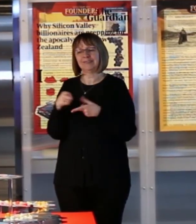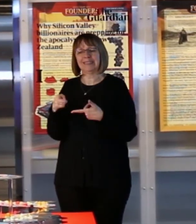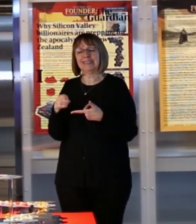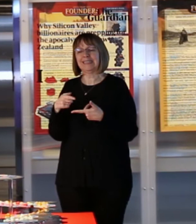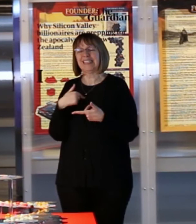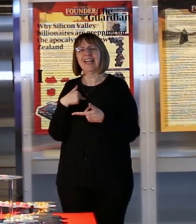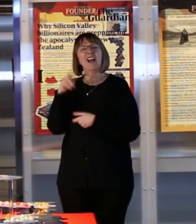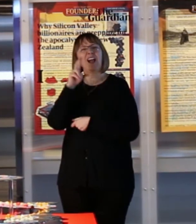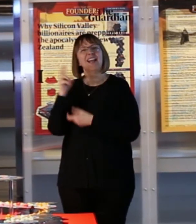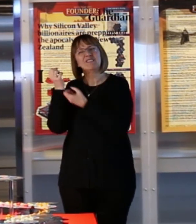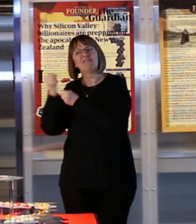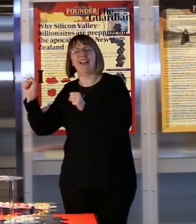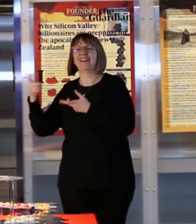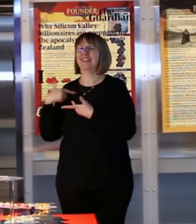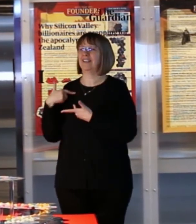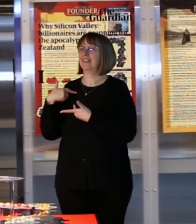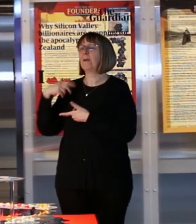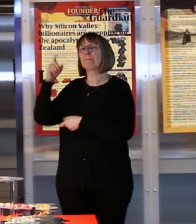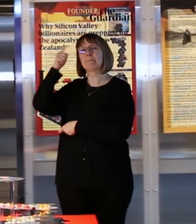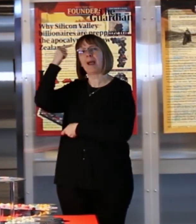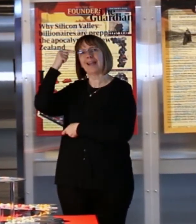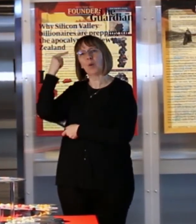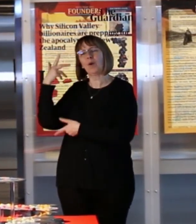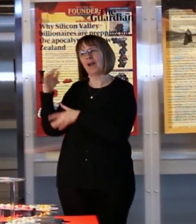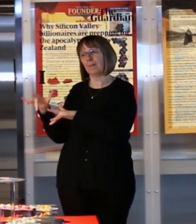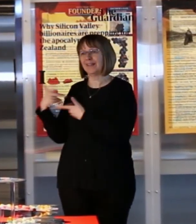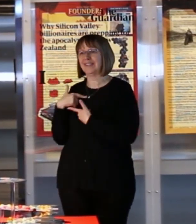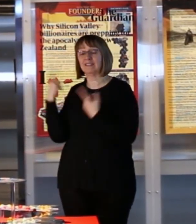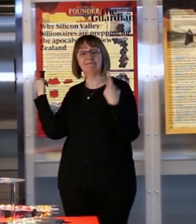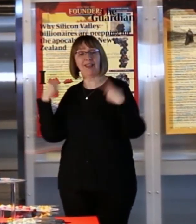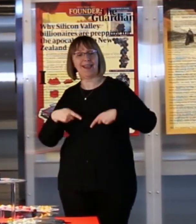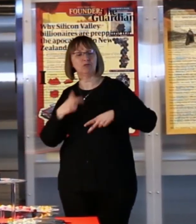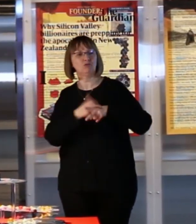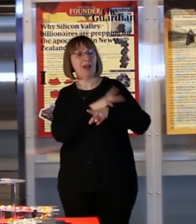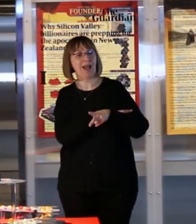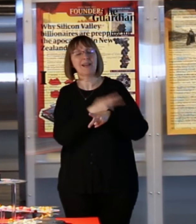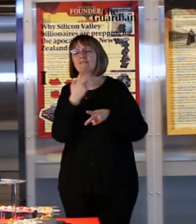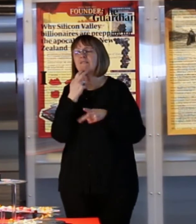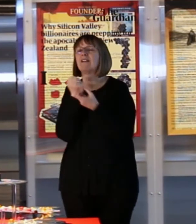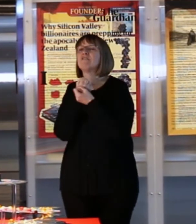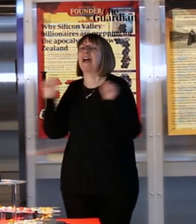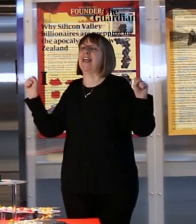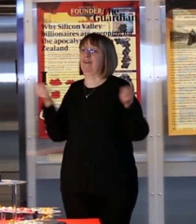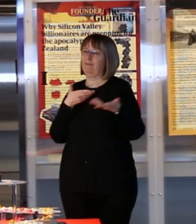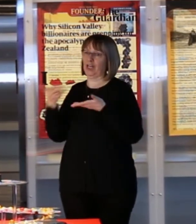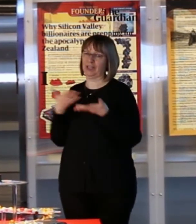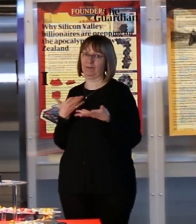eine rechtslibertäre Meinung vertreten. Das bedeutet, sie sind gegen den Staat und für eine freie